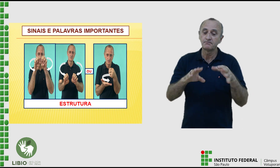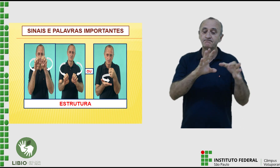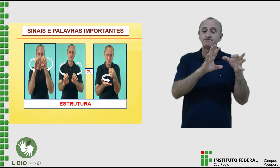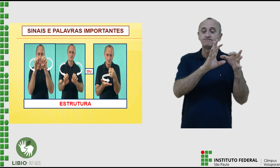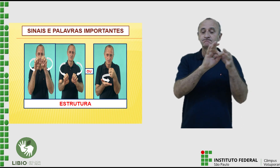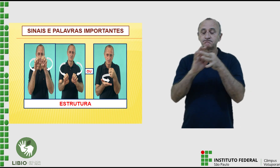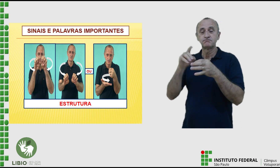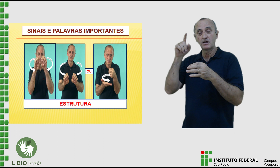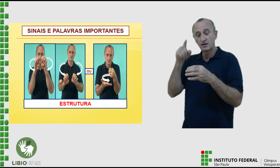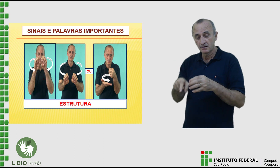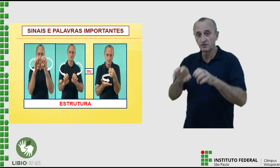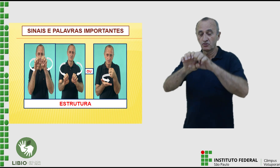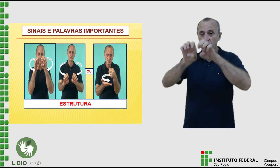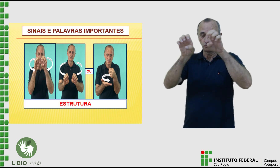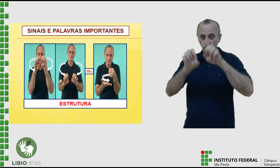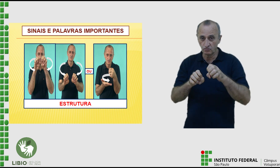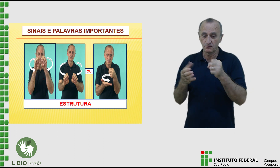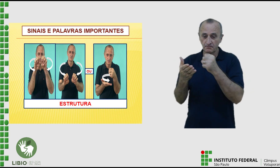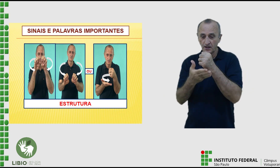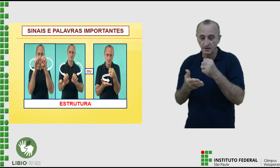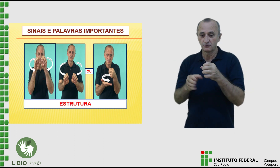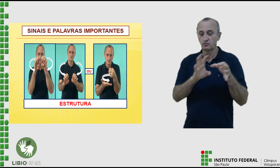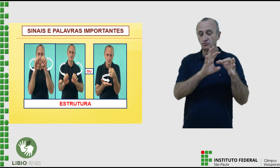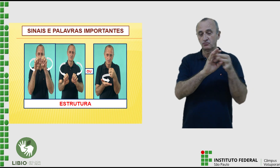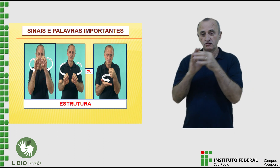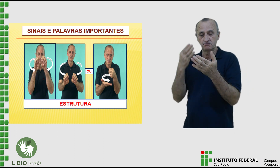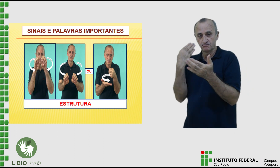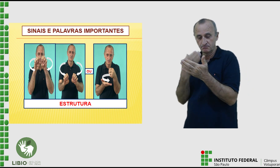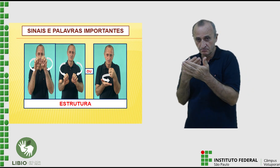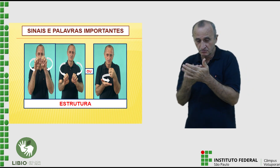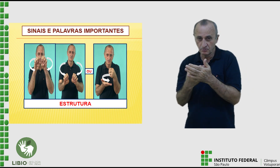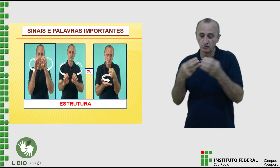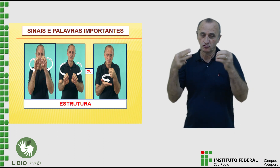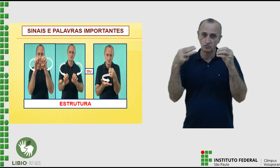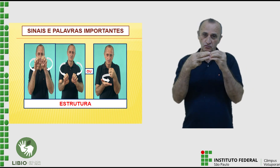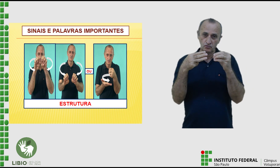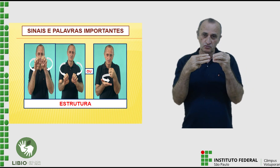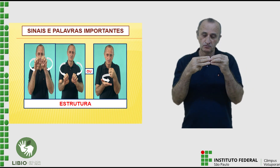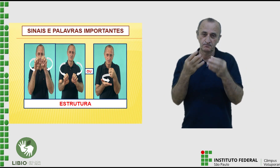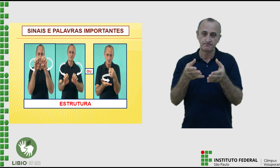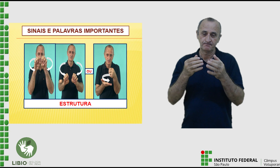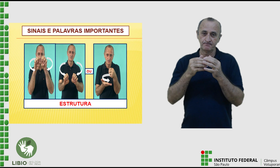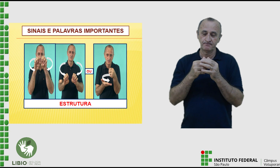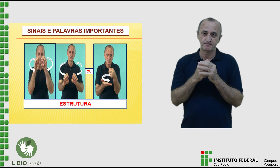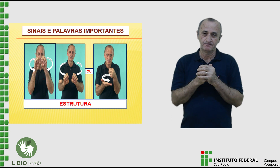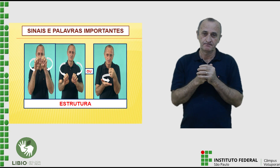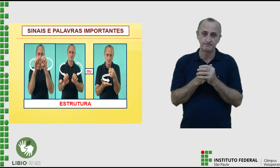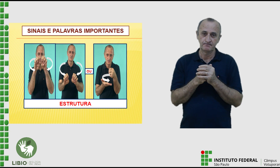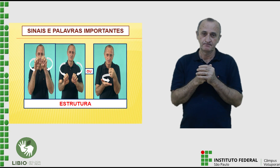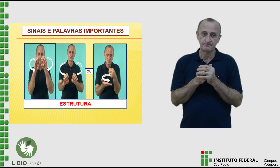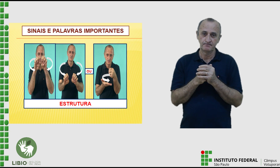estrutura, depende do contexto. Aqui, estrutura no nosso estudo da célula.